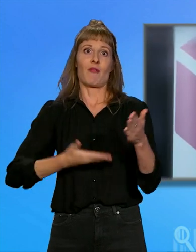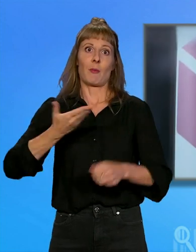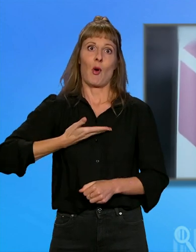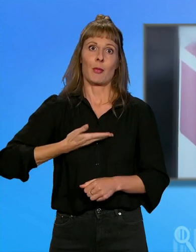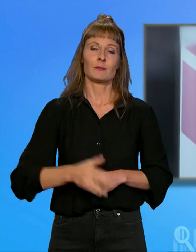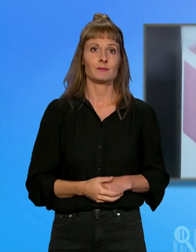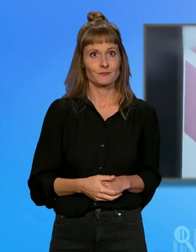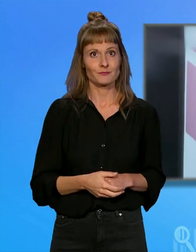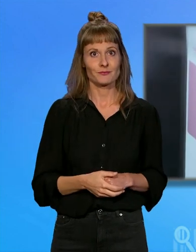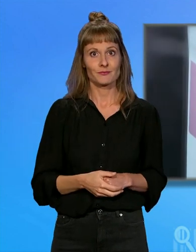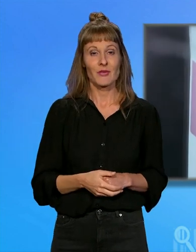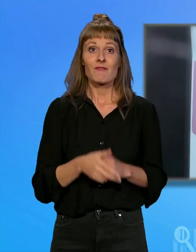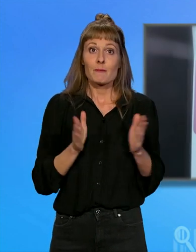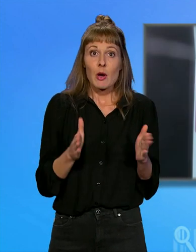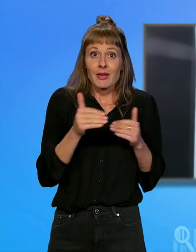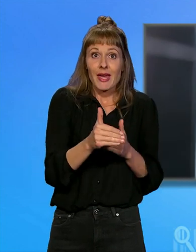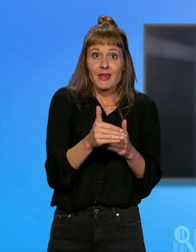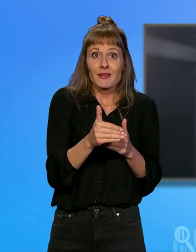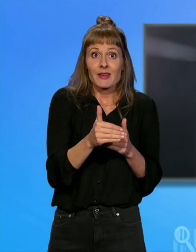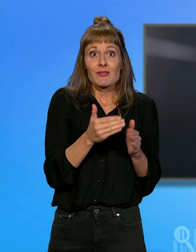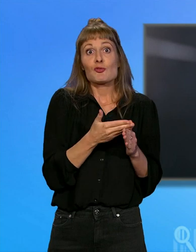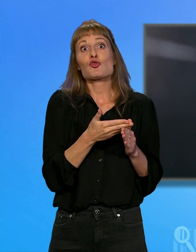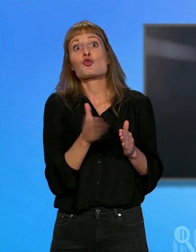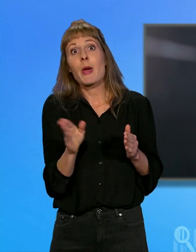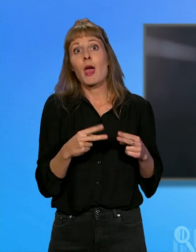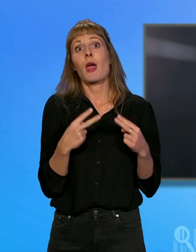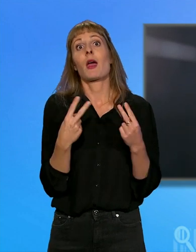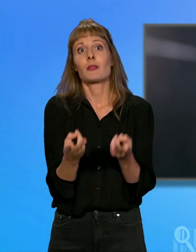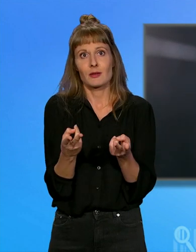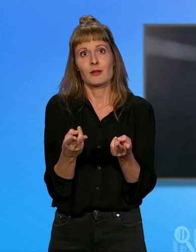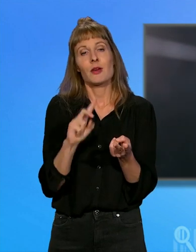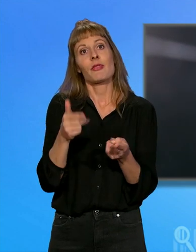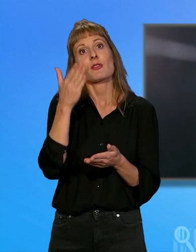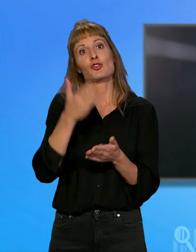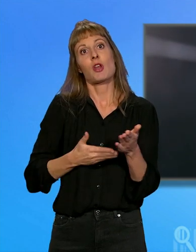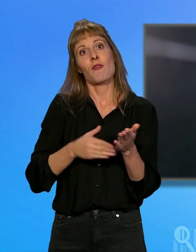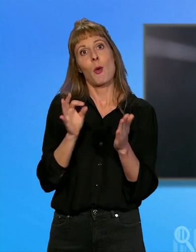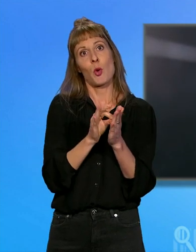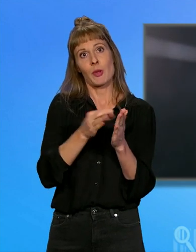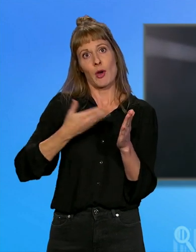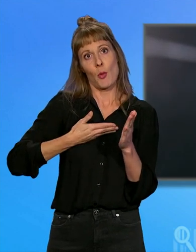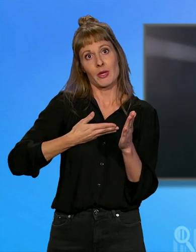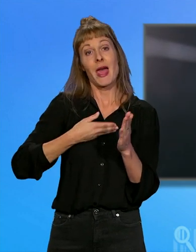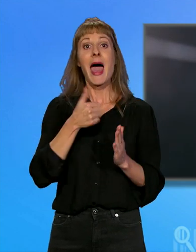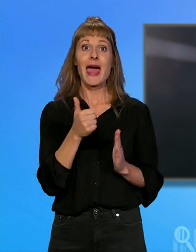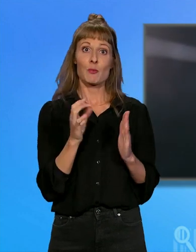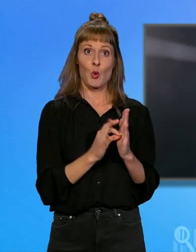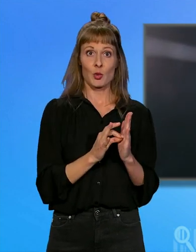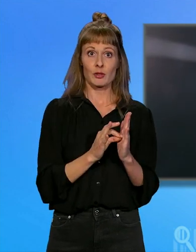Für jedes Paket, das nicht im Zeitfenster zugestellt wird, gibt es Strafpunkte. Pro Punkt gibt es 50 Franken Lohnabzug für den